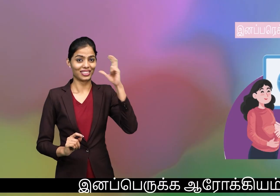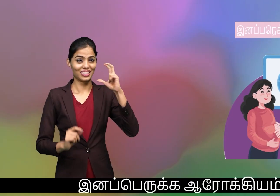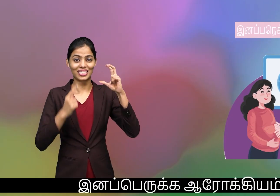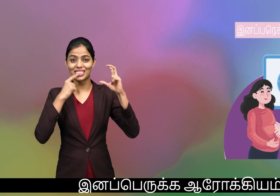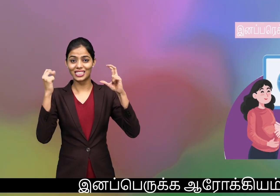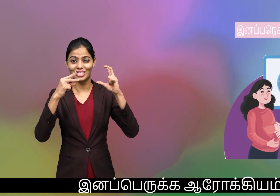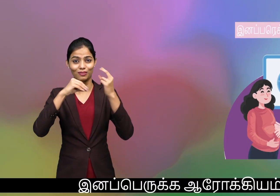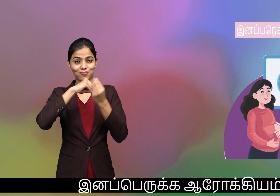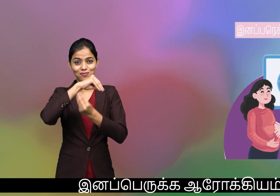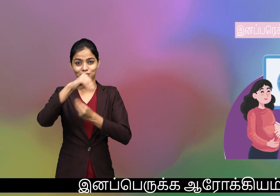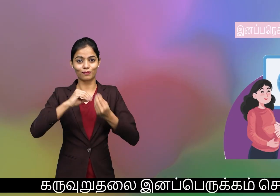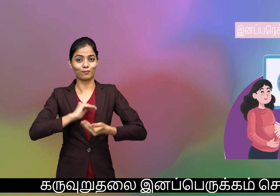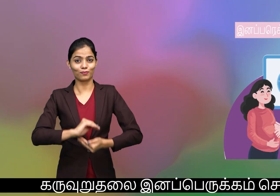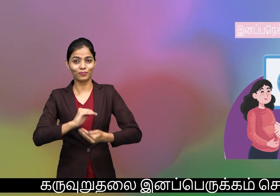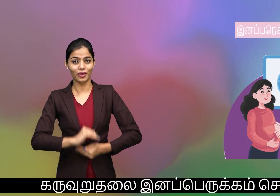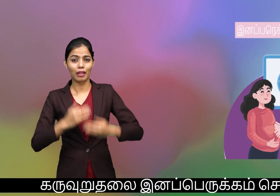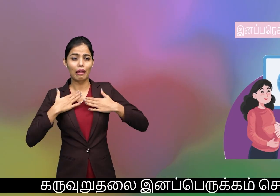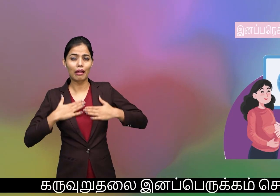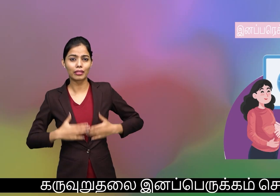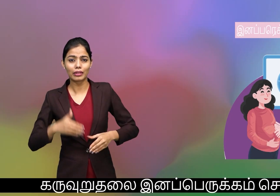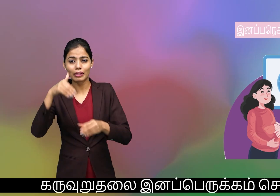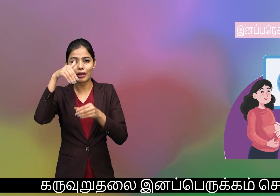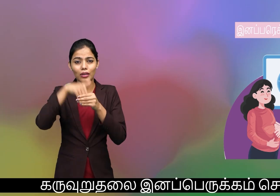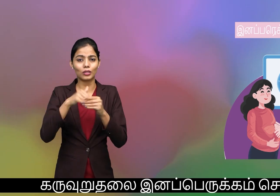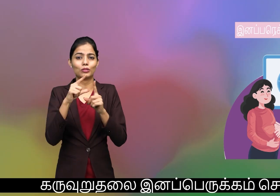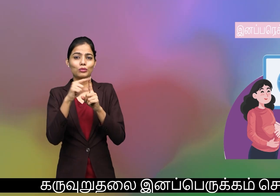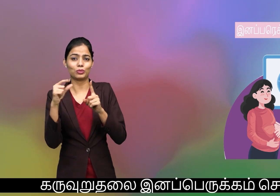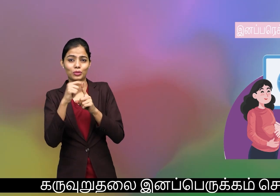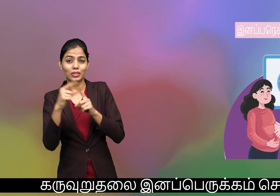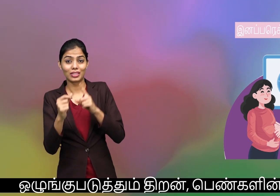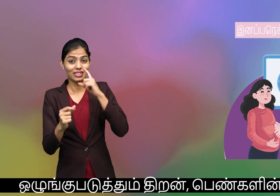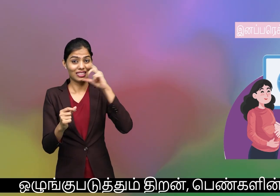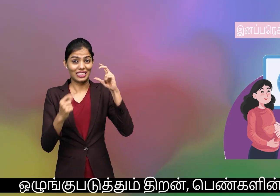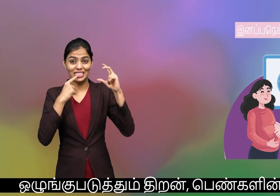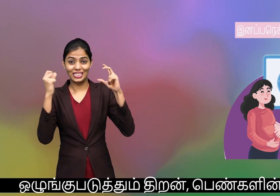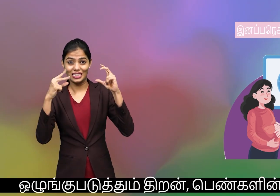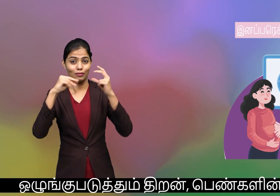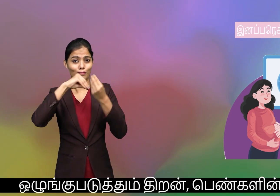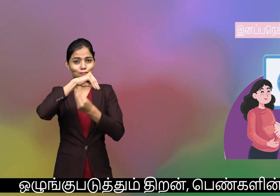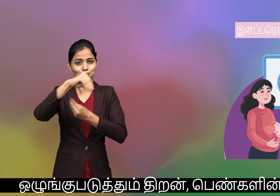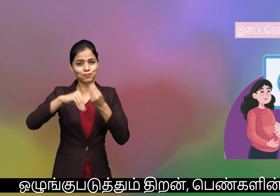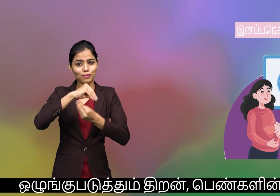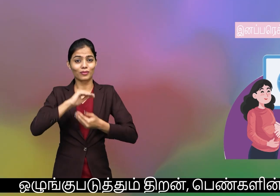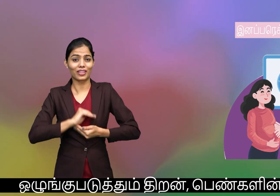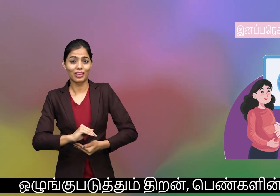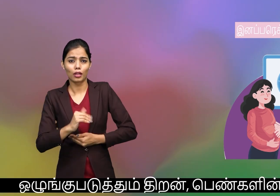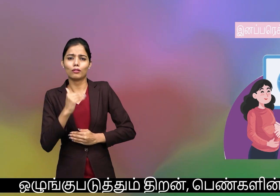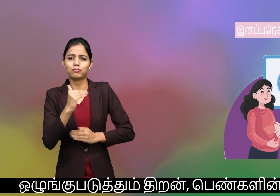இனப்பெருக்க ஆரோக்கியம் என்பது கருவுறுதலை இனப்பெருக்கம் செய்யும் மற்றும் ஒழுங்குபடுத்தும் திறன், பெண்களின் கர்ப்பம்